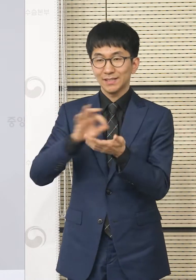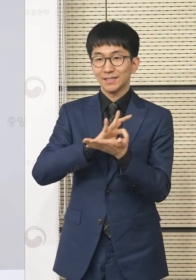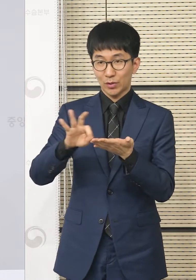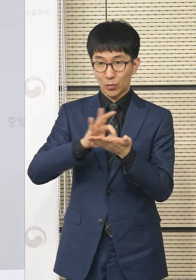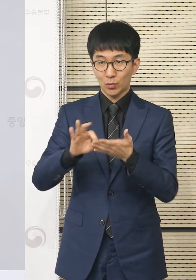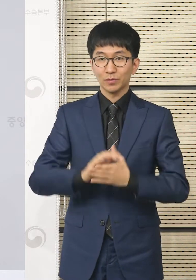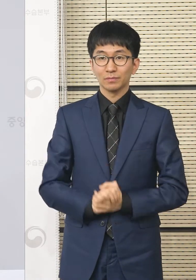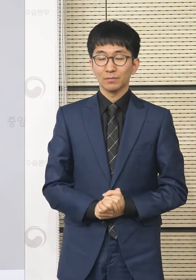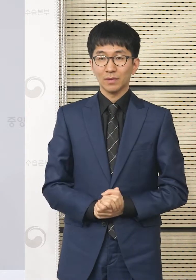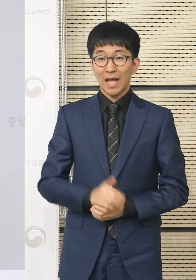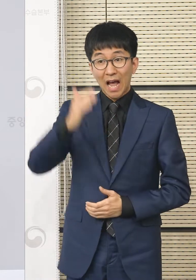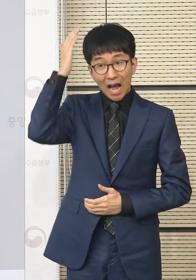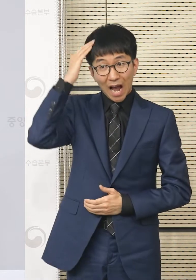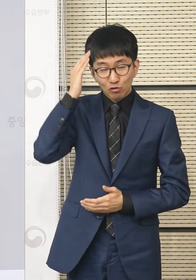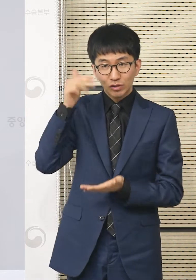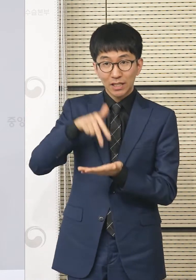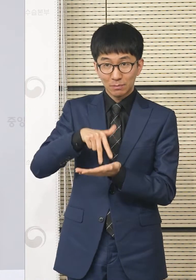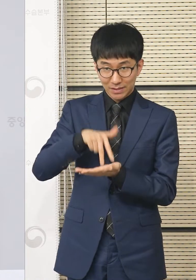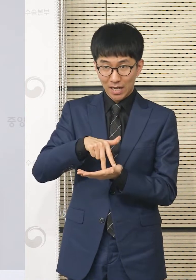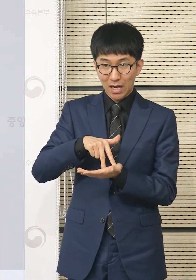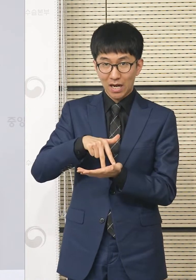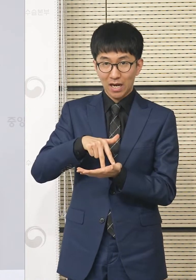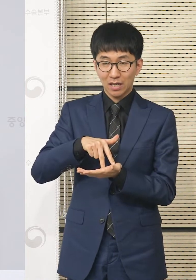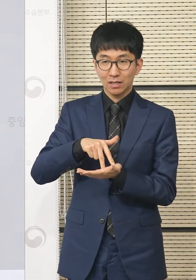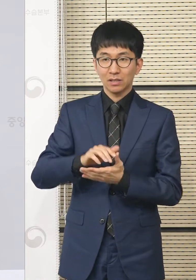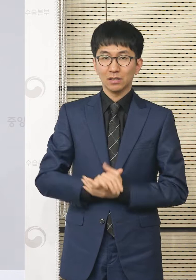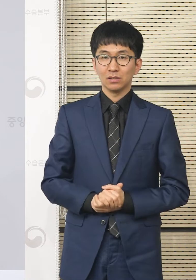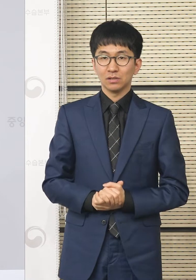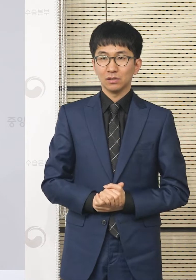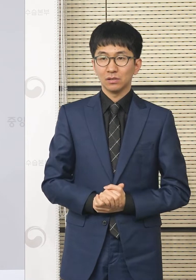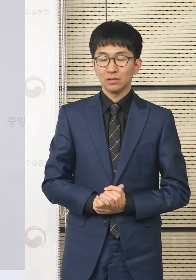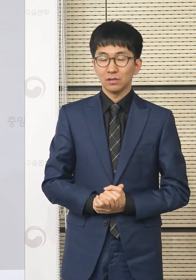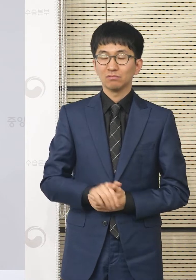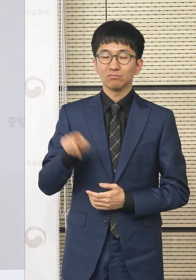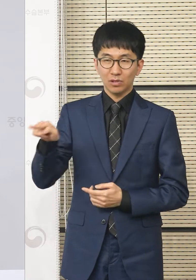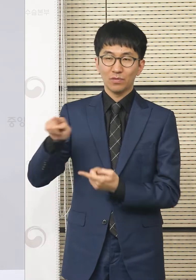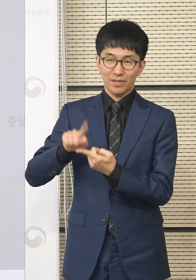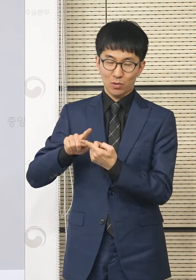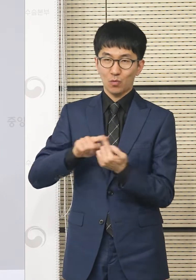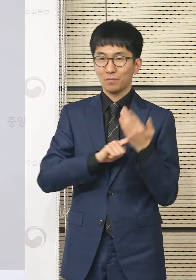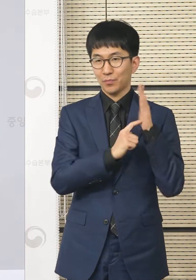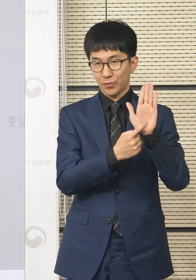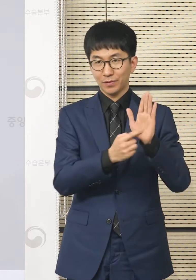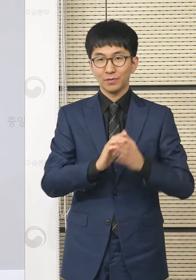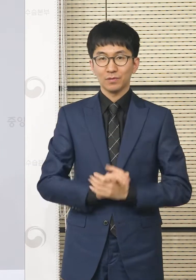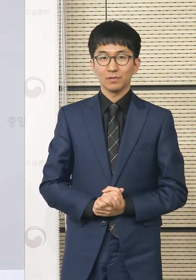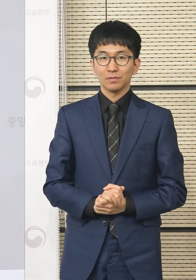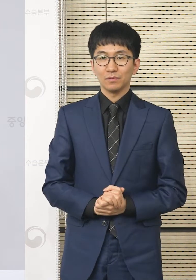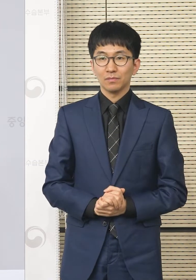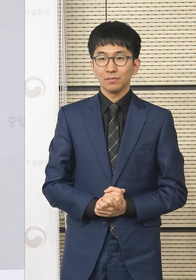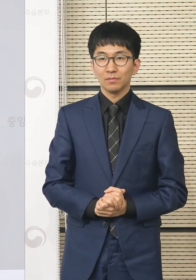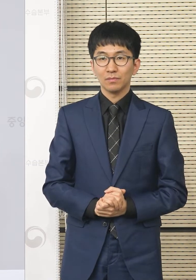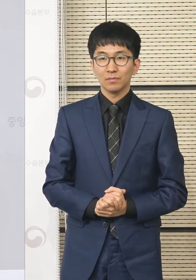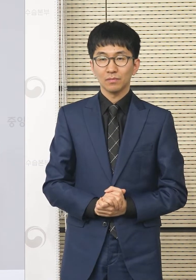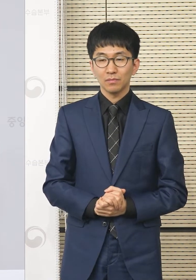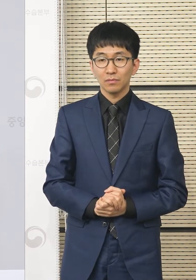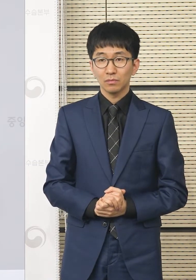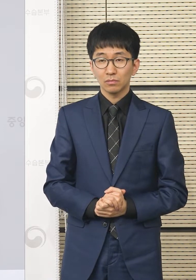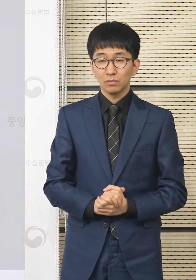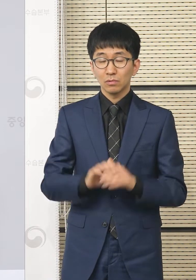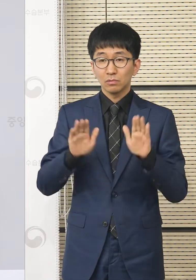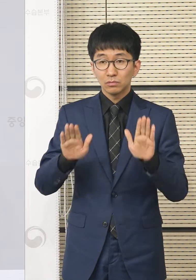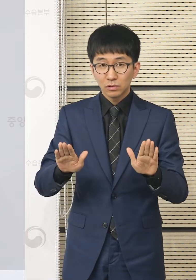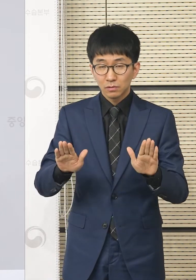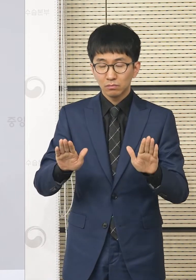이름으로 사용되게 되며 우리도 영어로 명명을 할 때는 이 명칭을 따르게 됩니다. 영어식